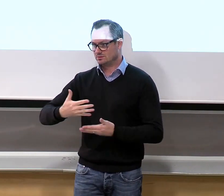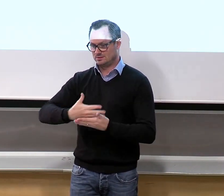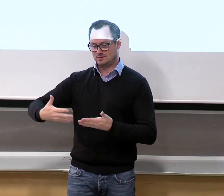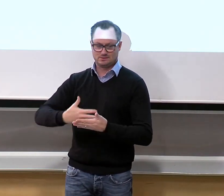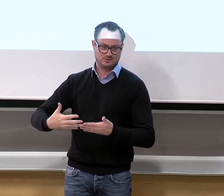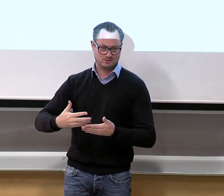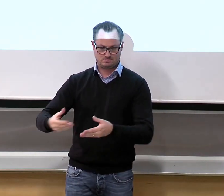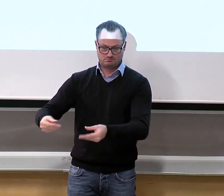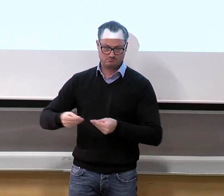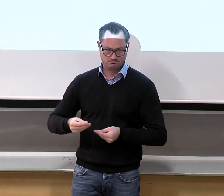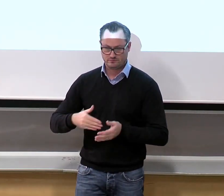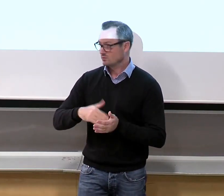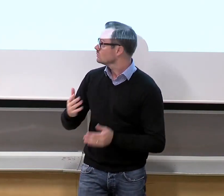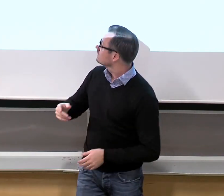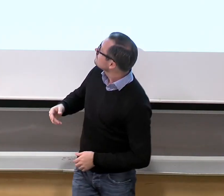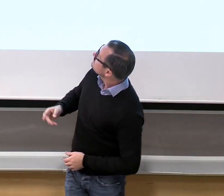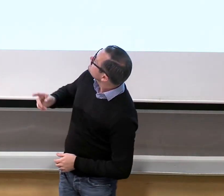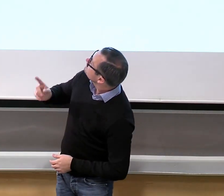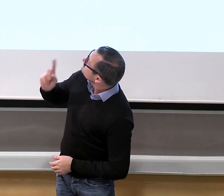Och då fick jag ungefär en eller två sidor text.